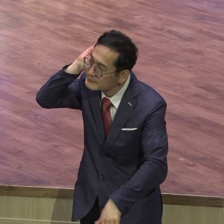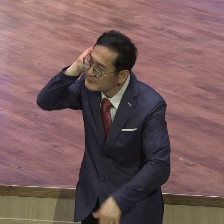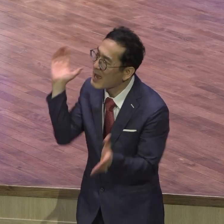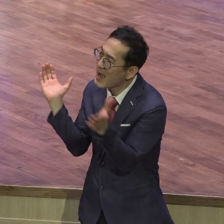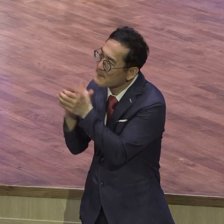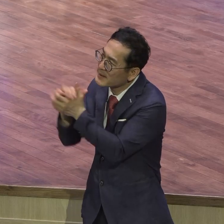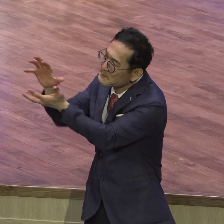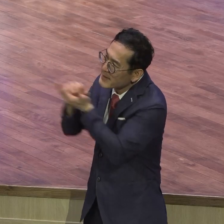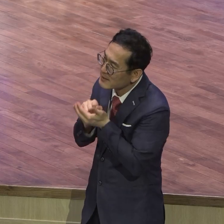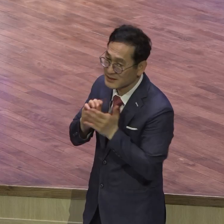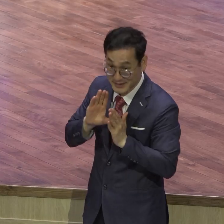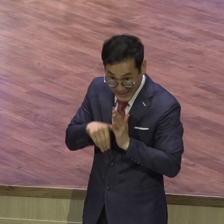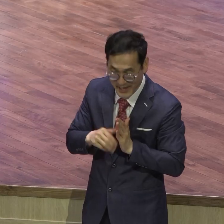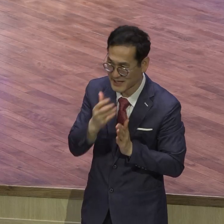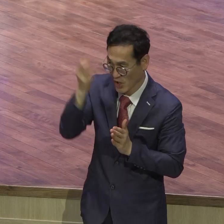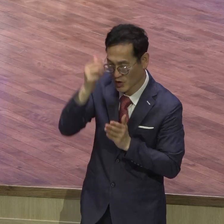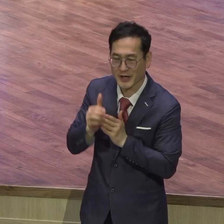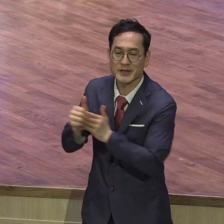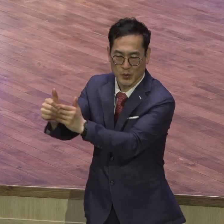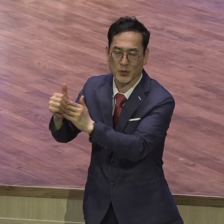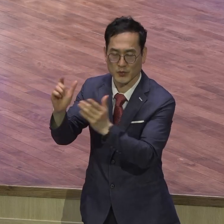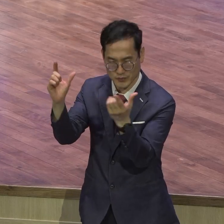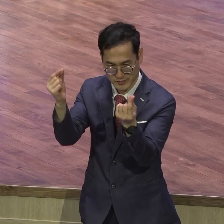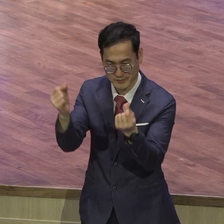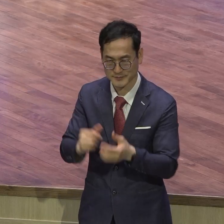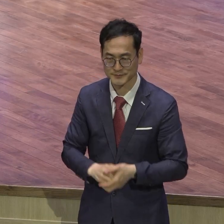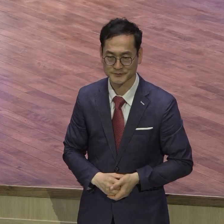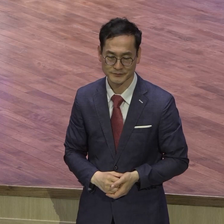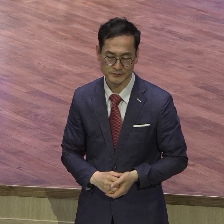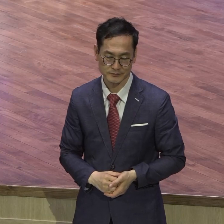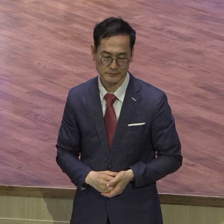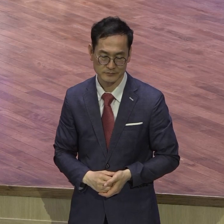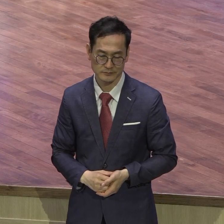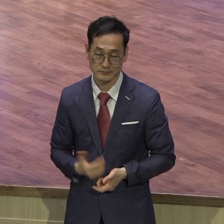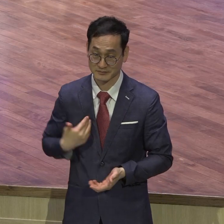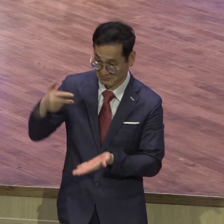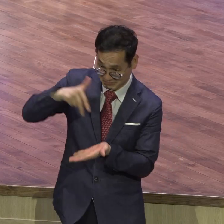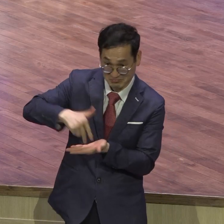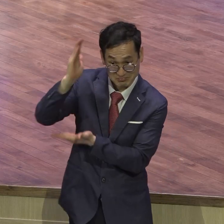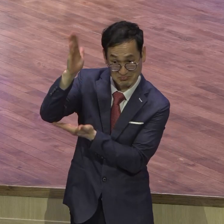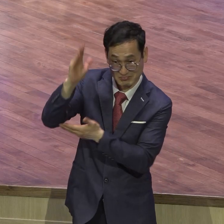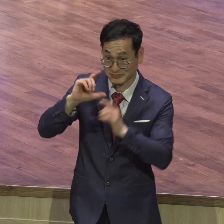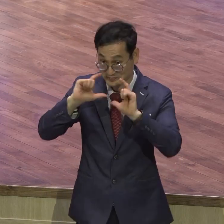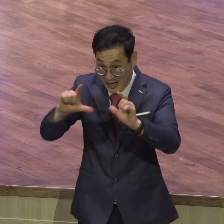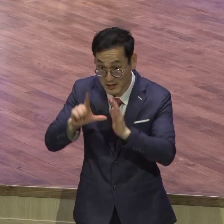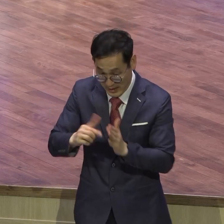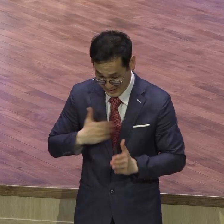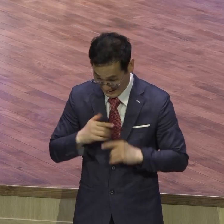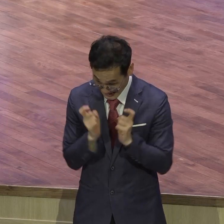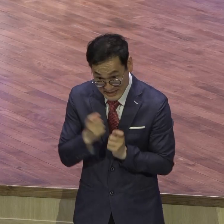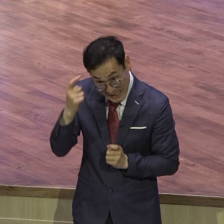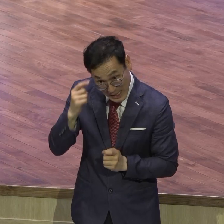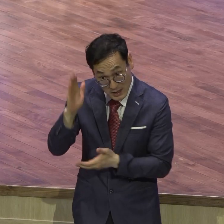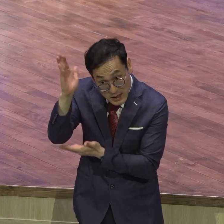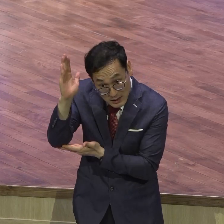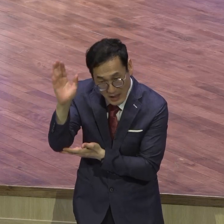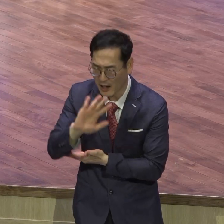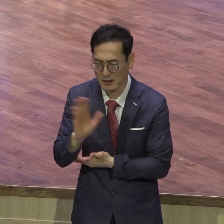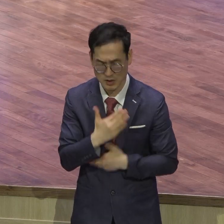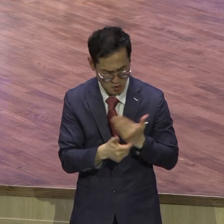성령이 사실적으로 인도를 하는 거예요 제가 강단에 선포하는 말씀 저 개인의 의견입니까 아니에요